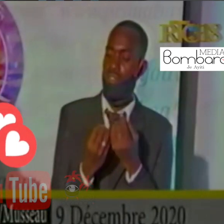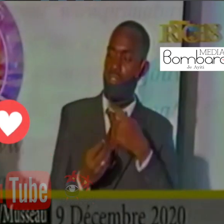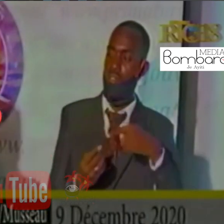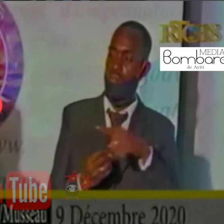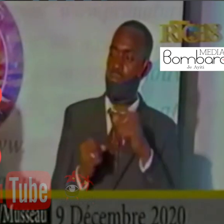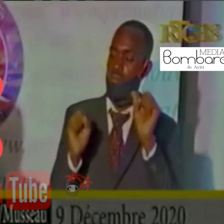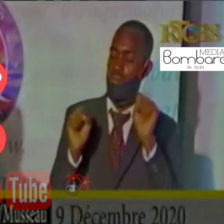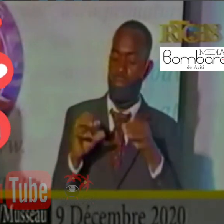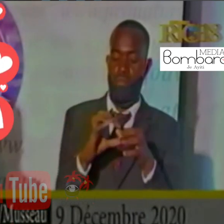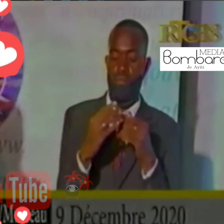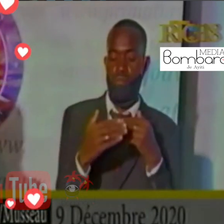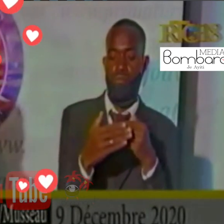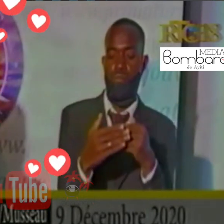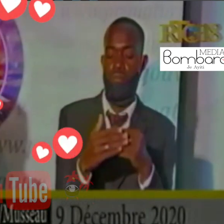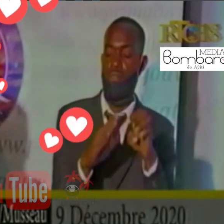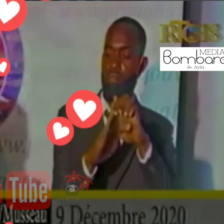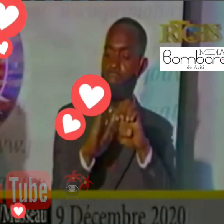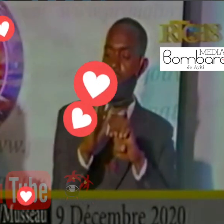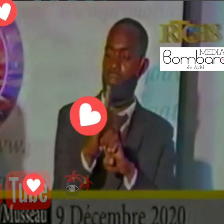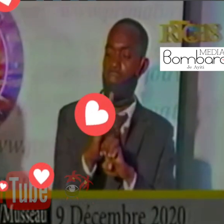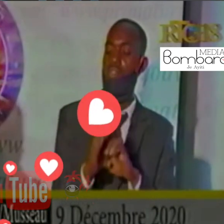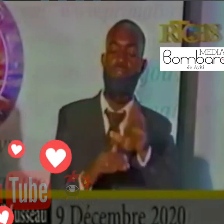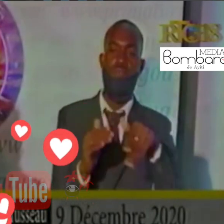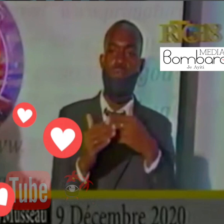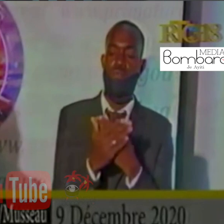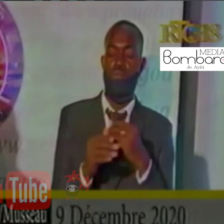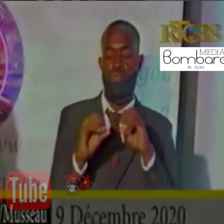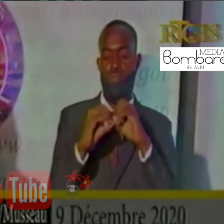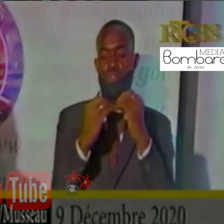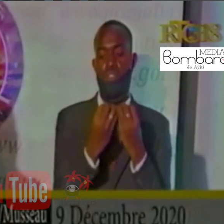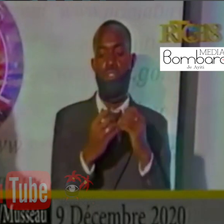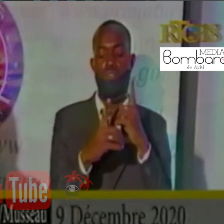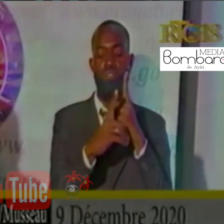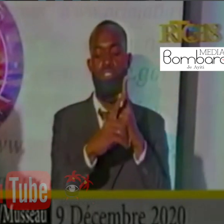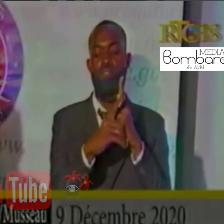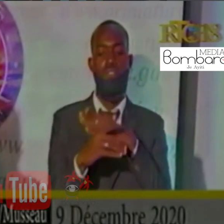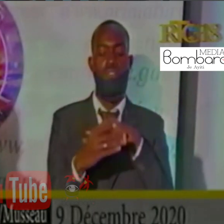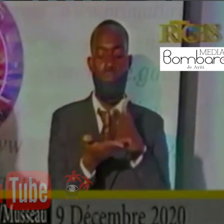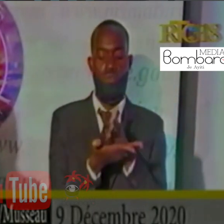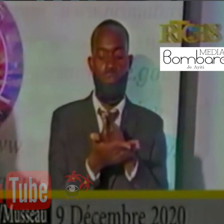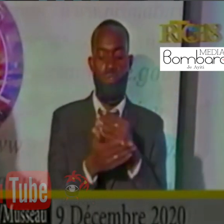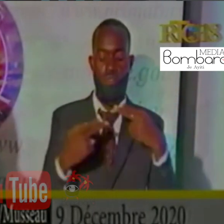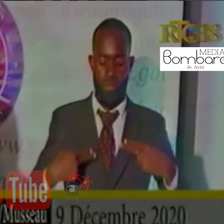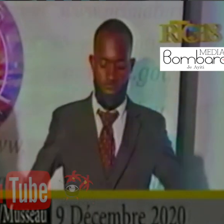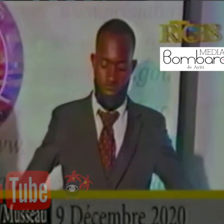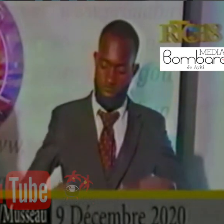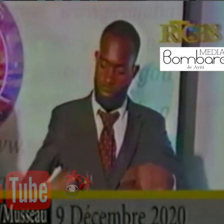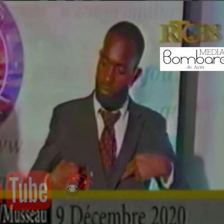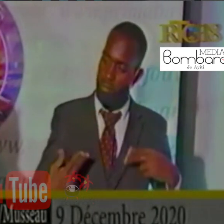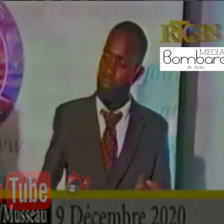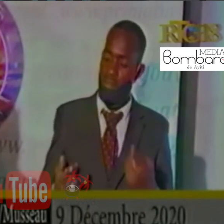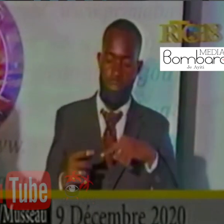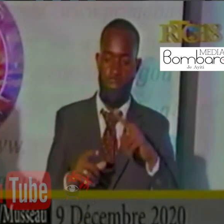rapprocher les institutions étatiques avec les organisations de défense et de promotion des droits humains. Réaliser un diagnostic institutionnel